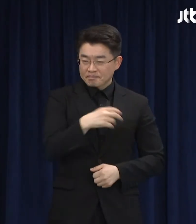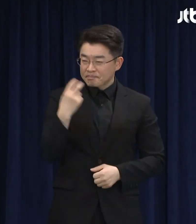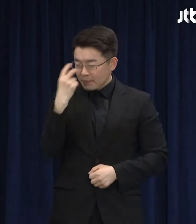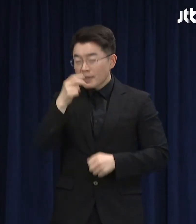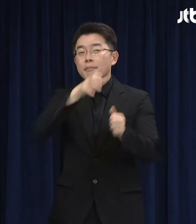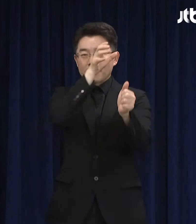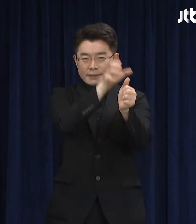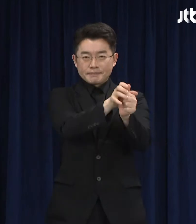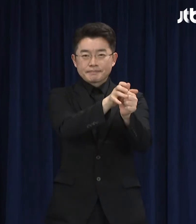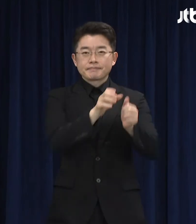진행하고 있습니다.